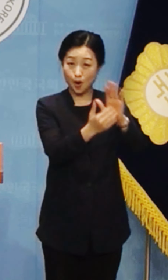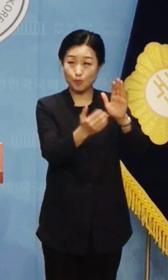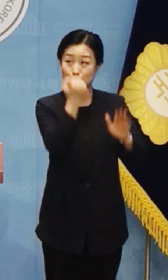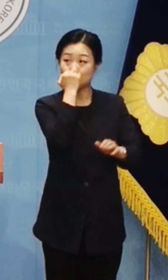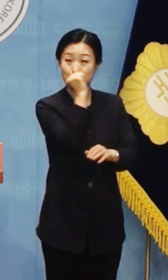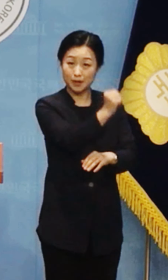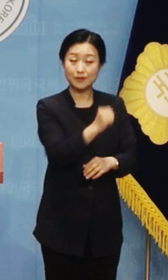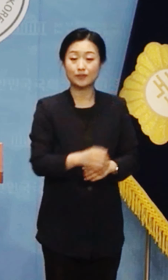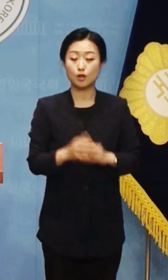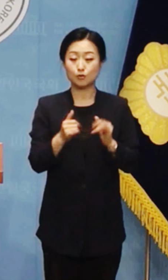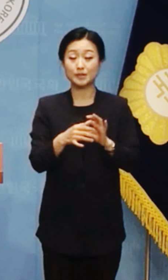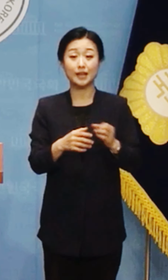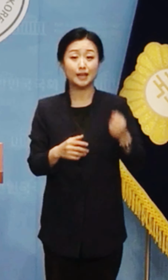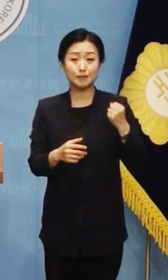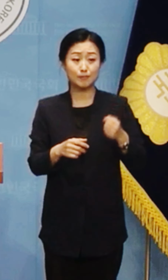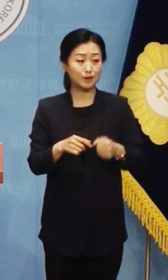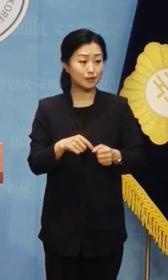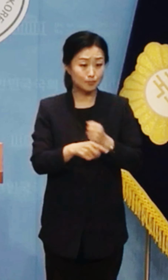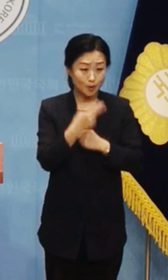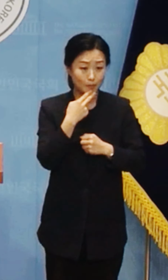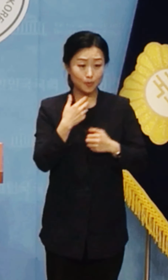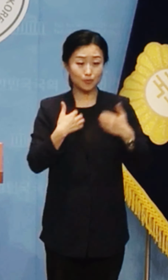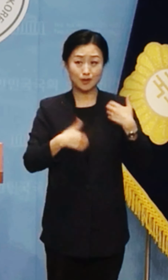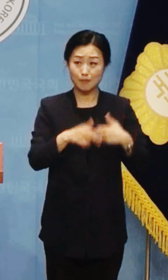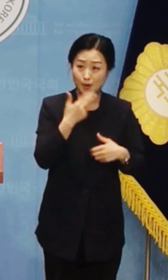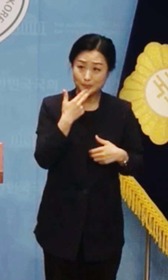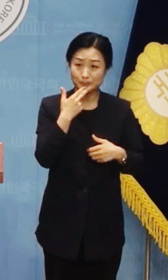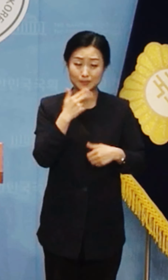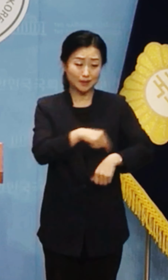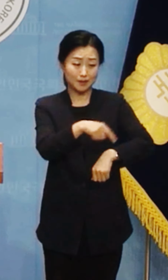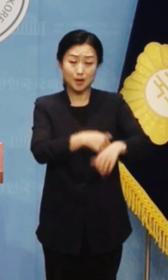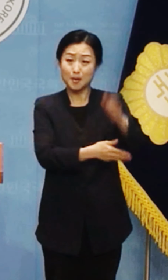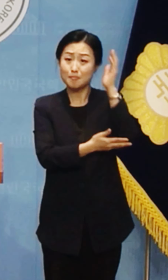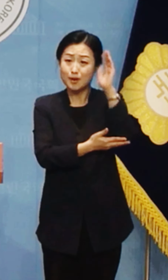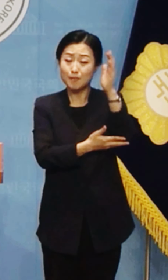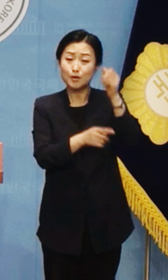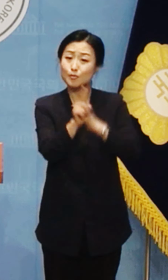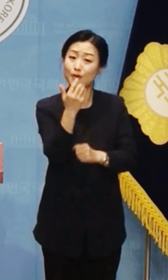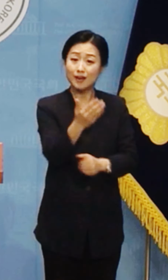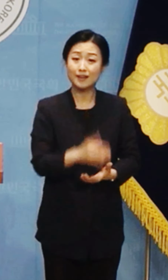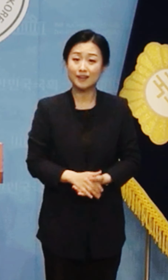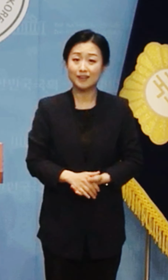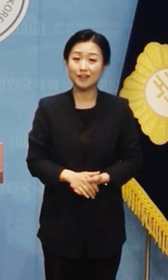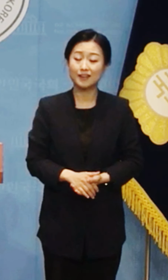텐데 국민의 힘은 의미도 재미도 없는 그 필리버스터를 뭐하러